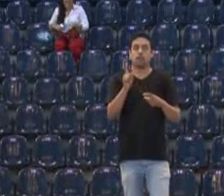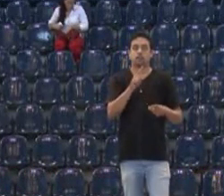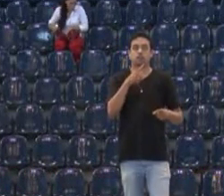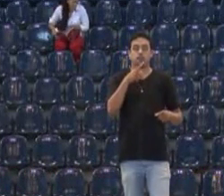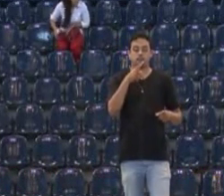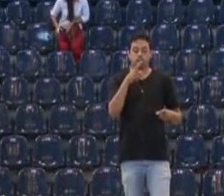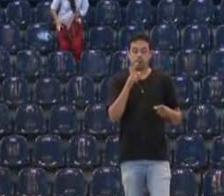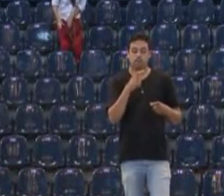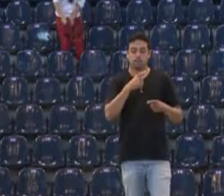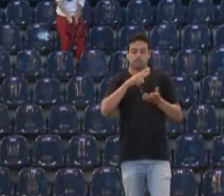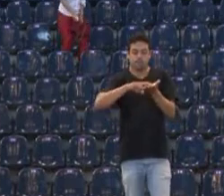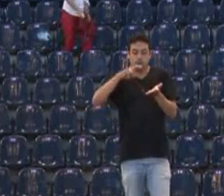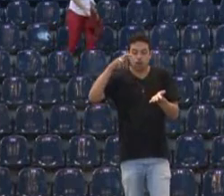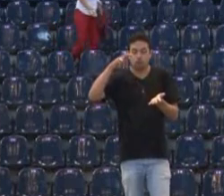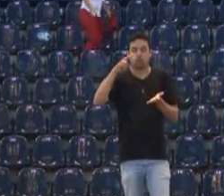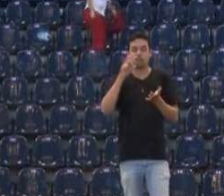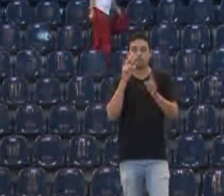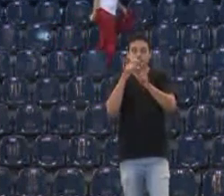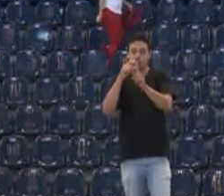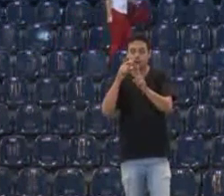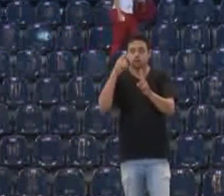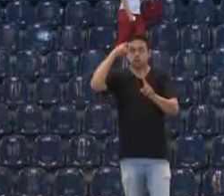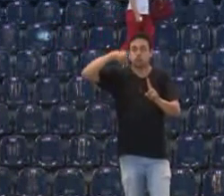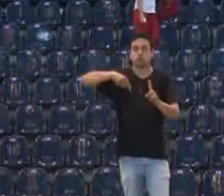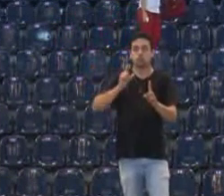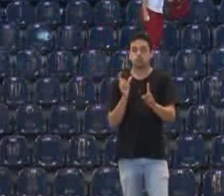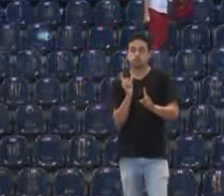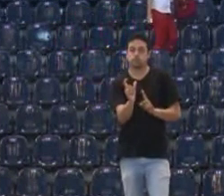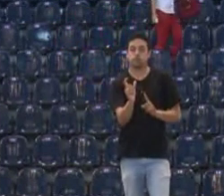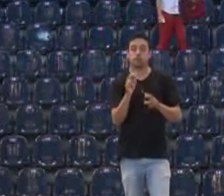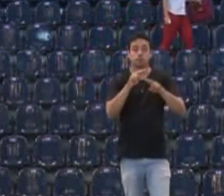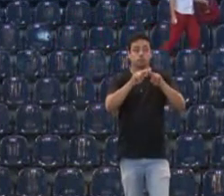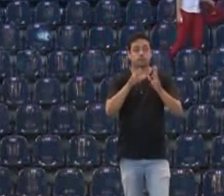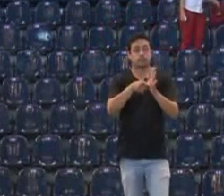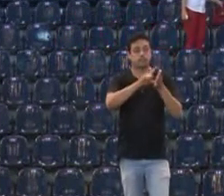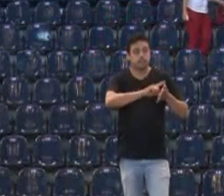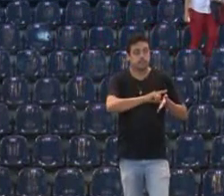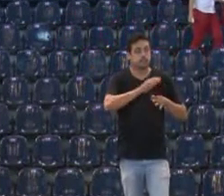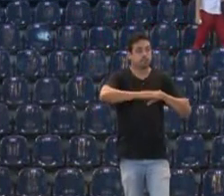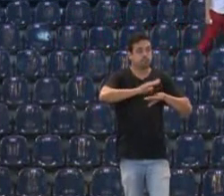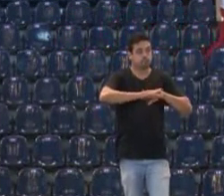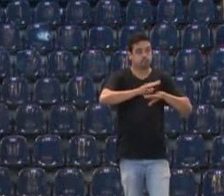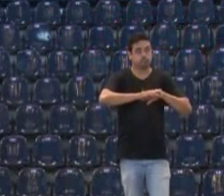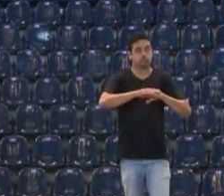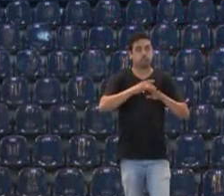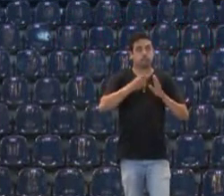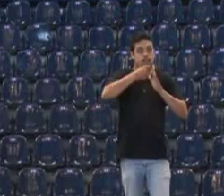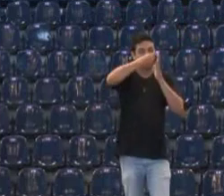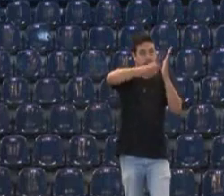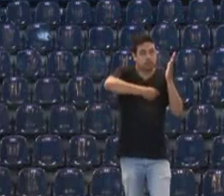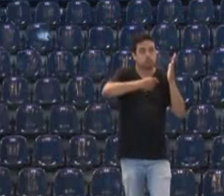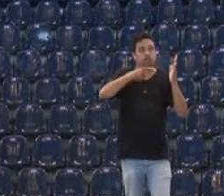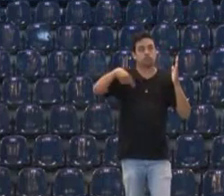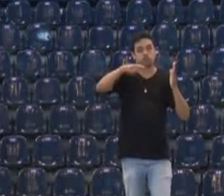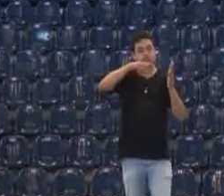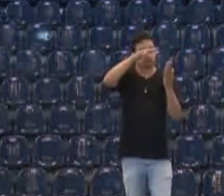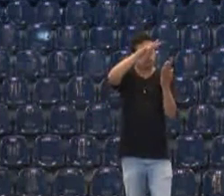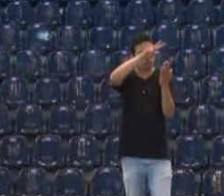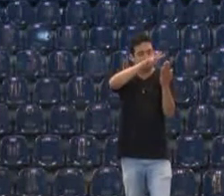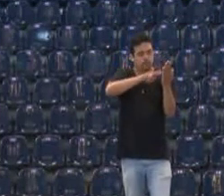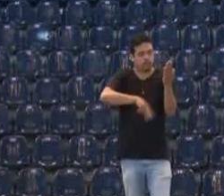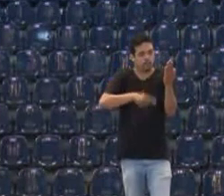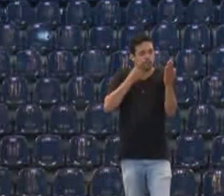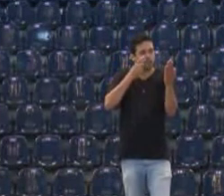precisão vocabular. Então, cuidado, fiquem atentos a isso. Antes de passar a sua redação a limpo, é importante que você faça uma